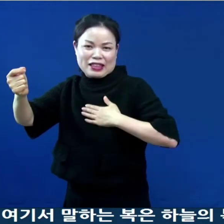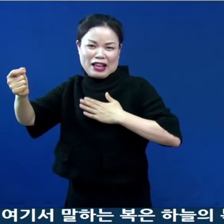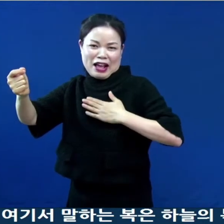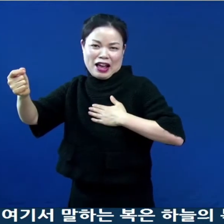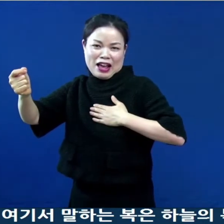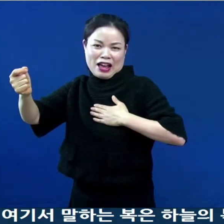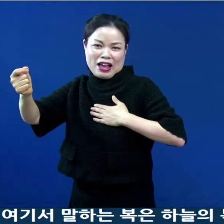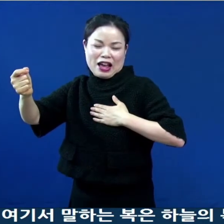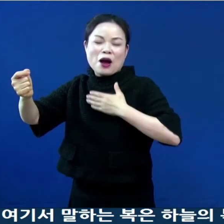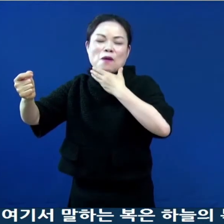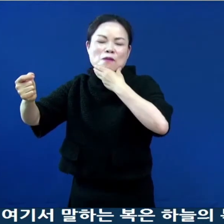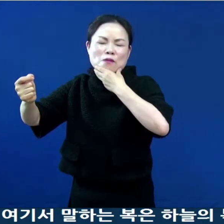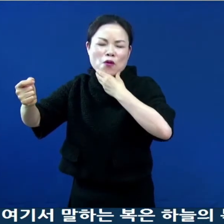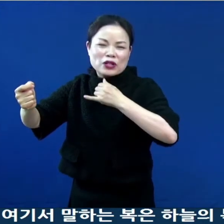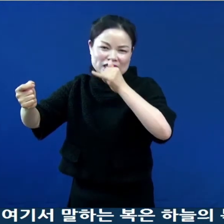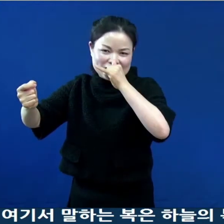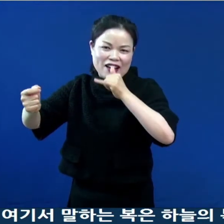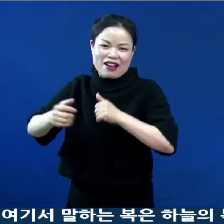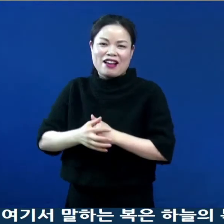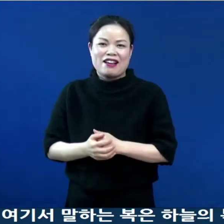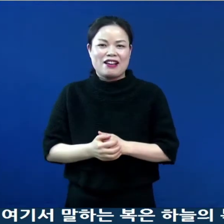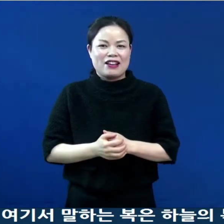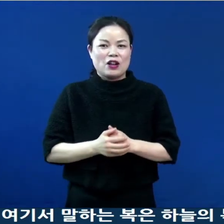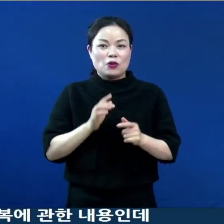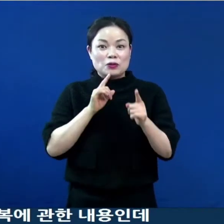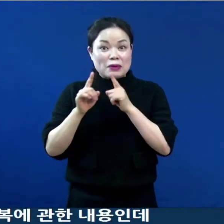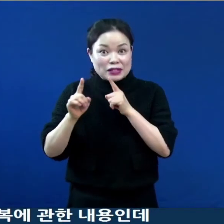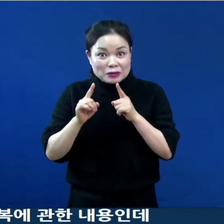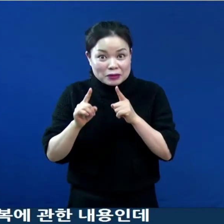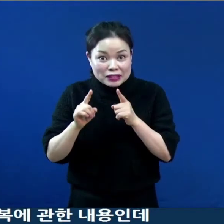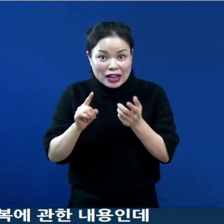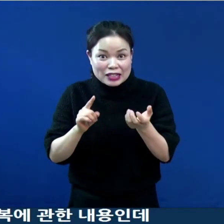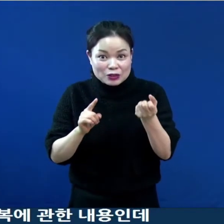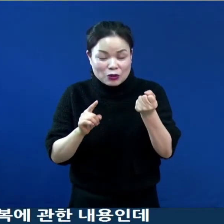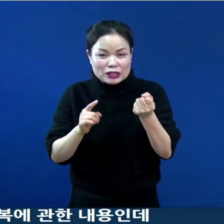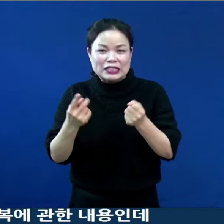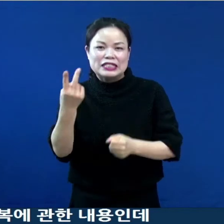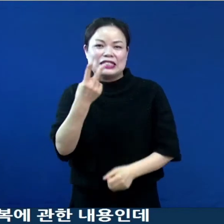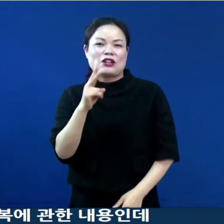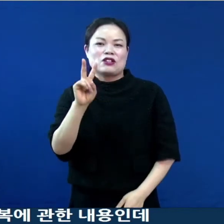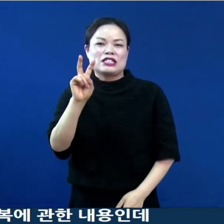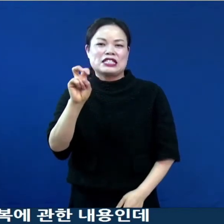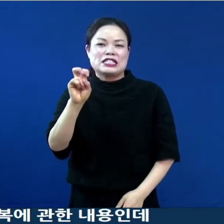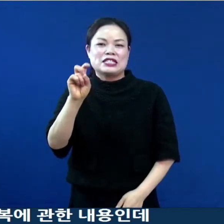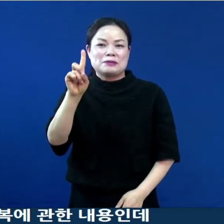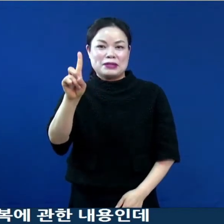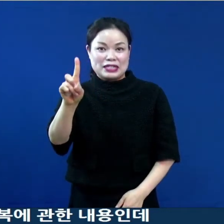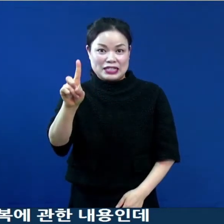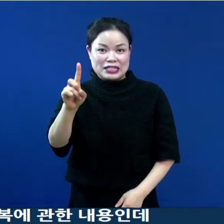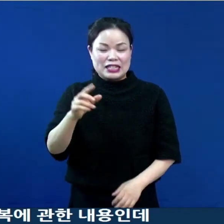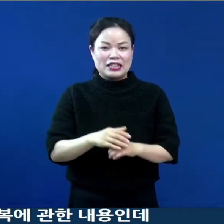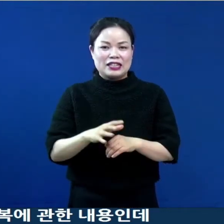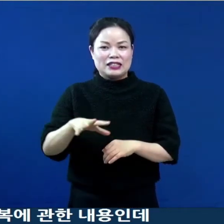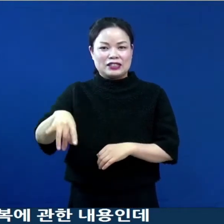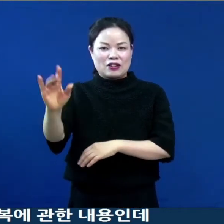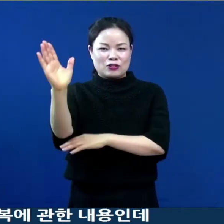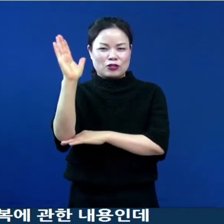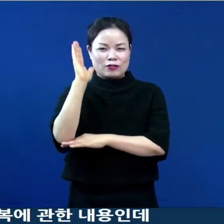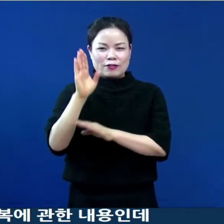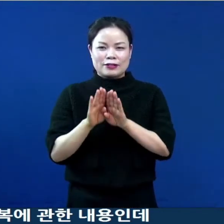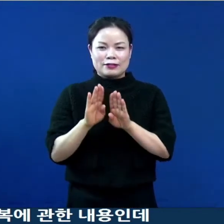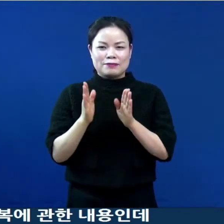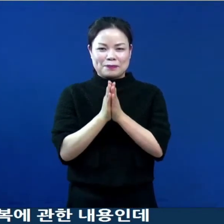내게 복이라. 오늘 이 말씀으로 2021년 첫 강단의 설교를